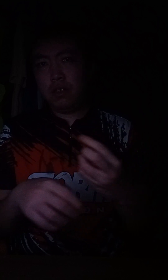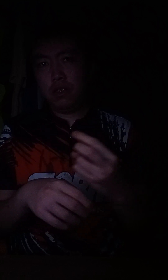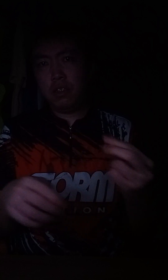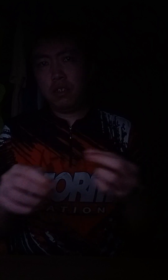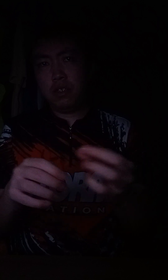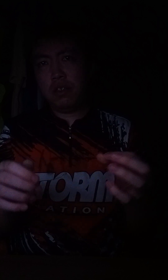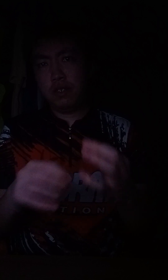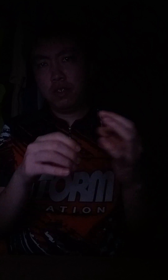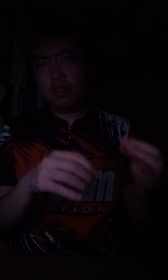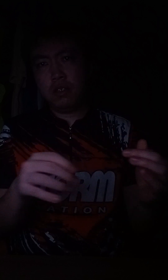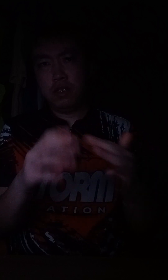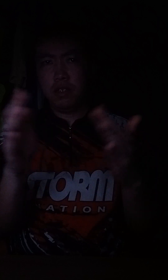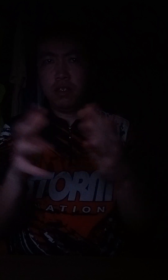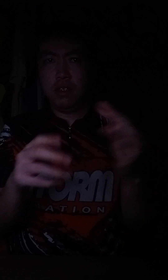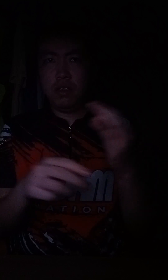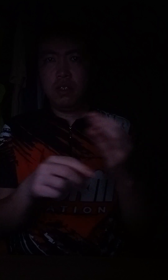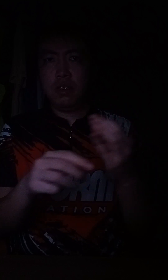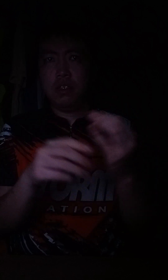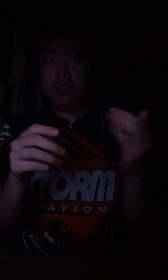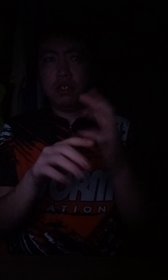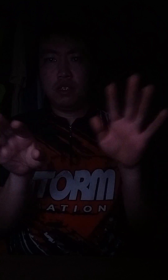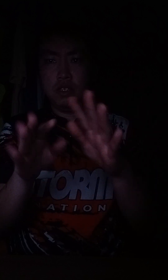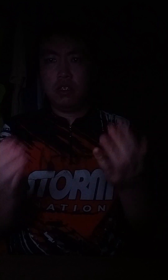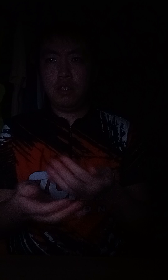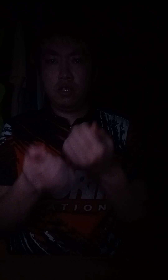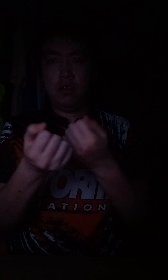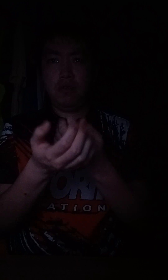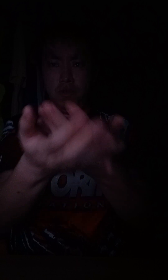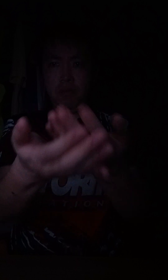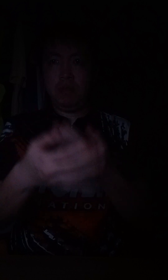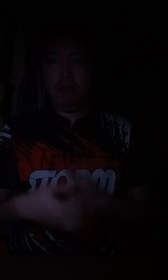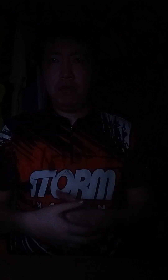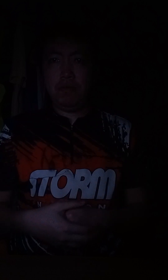경찰이 추격하던 중이었습니다. 보도에 윤소영 기자입니다.